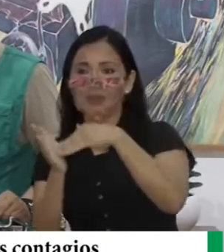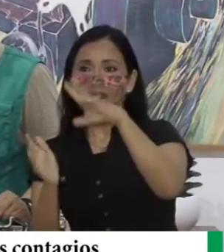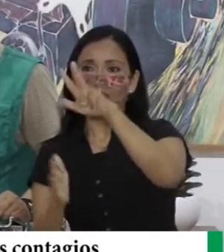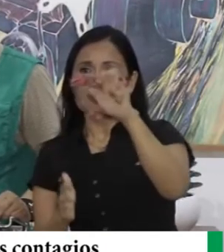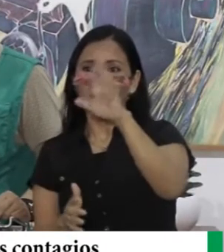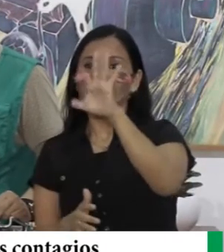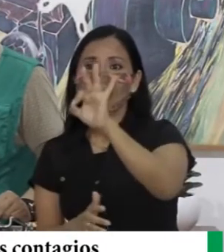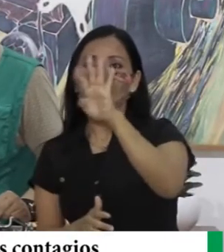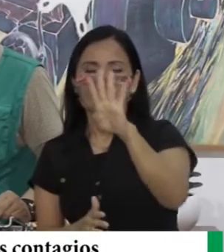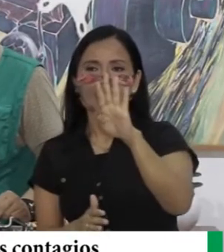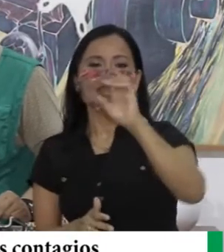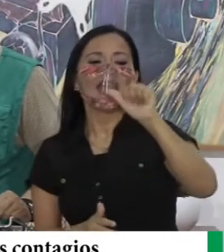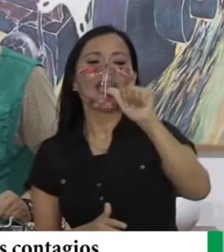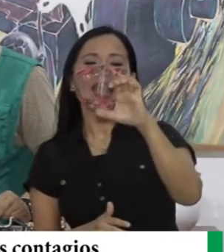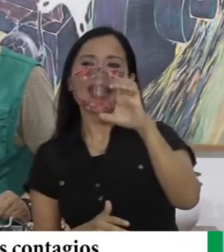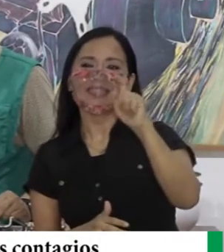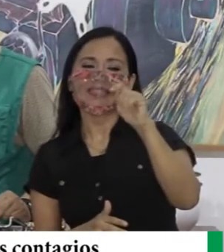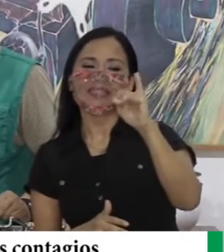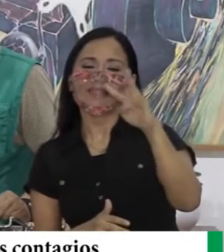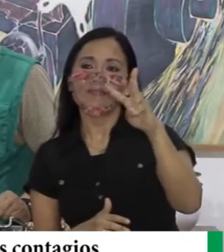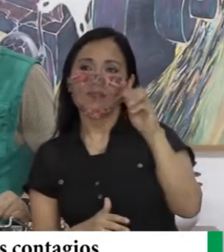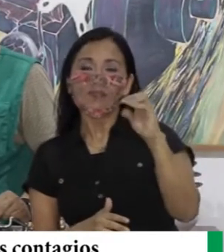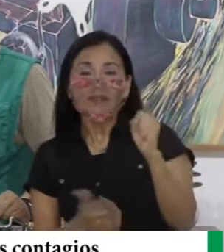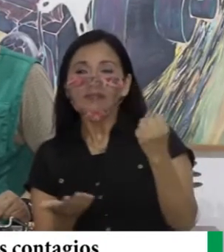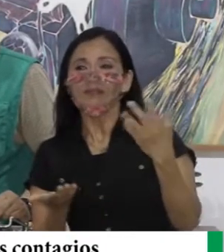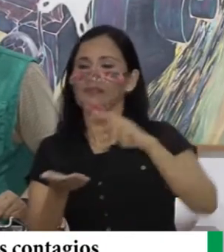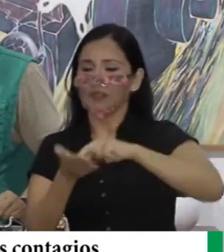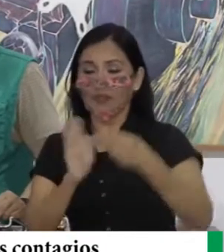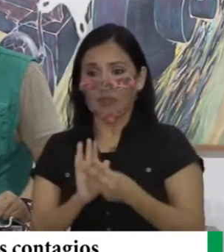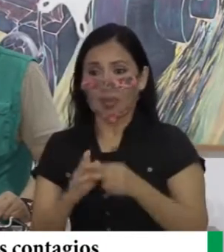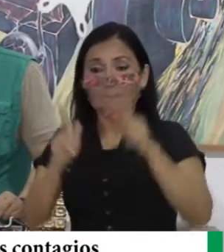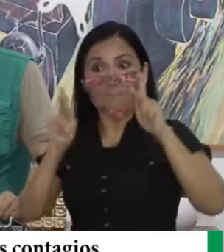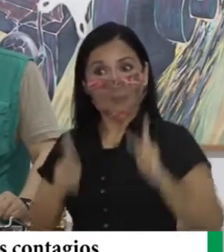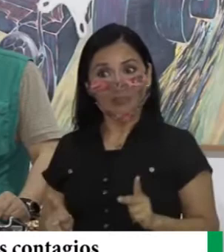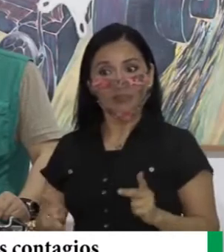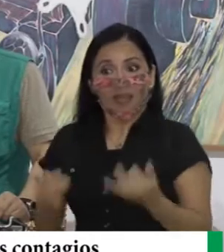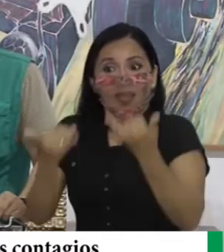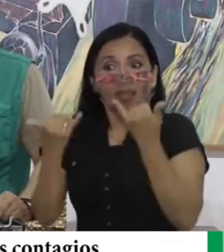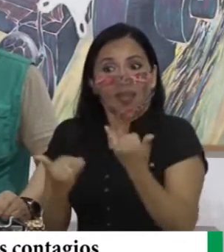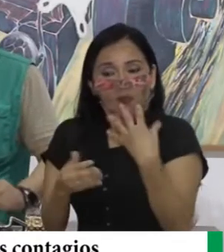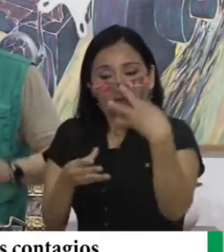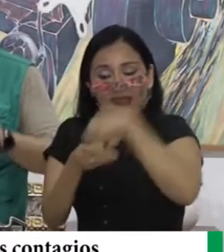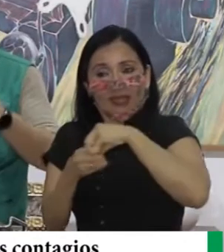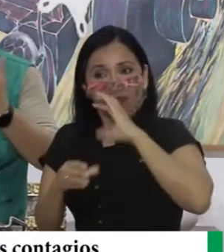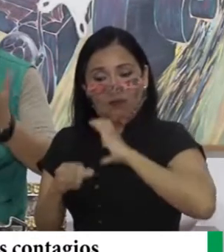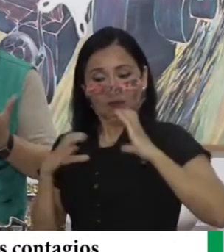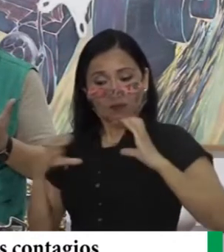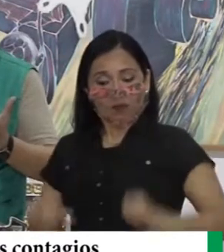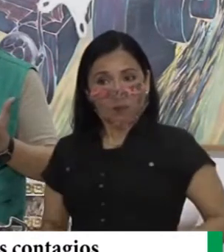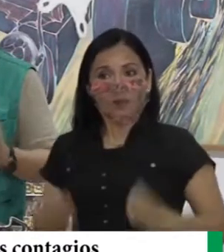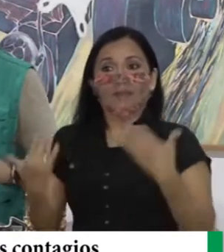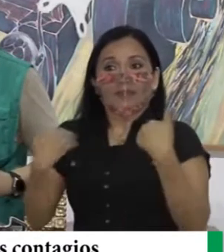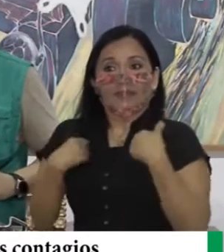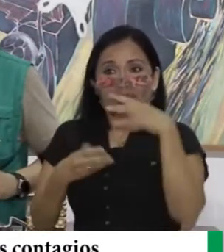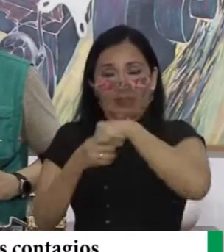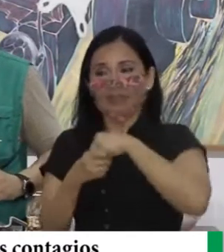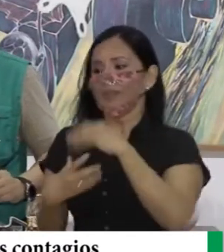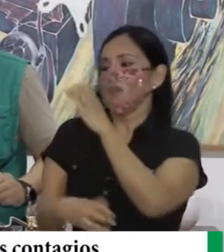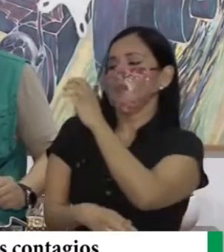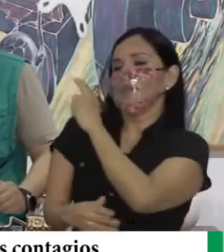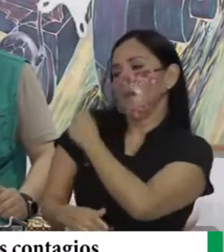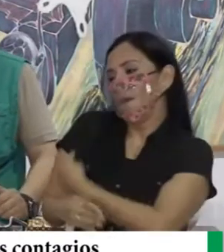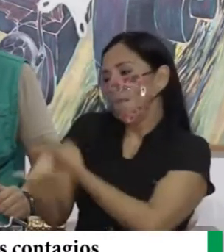9.394 que son los casos activos que corresponden a los pacientes que en este momento se encuentran tanto hospitalizados como en